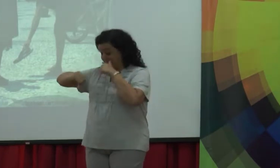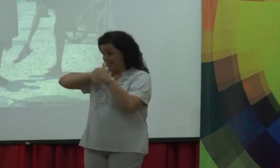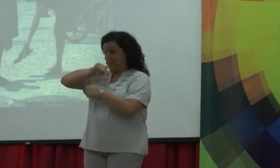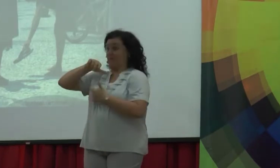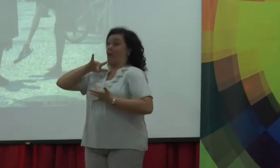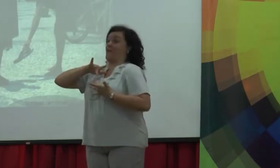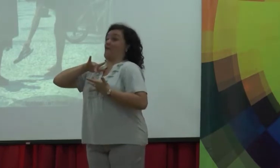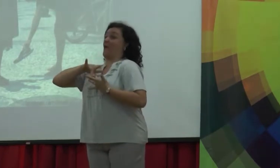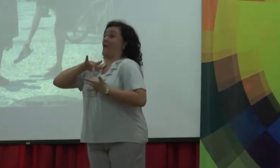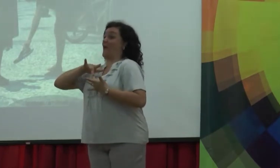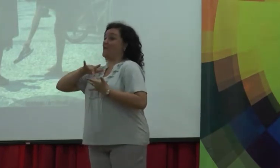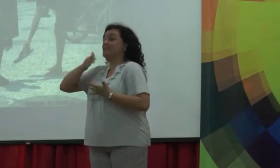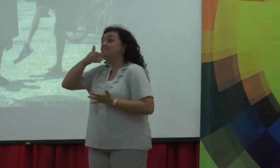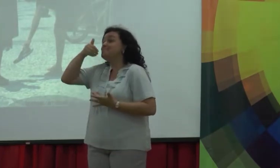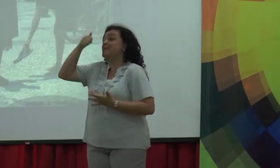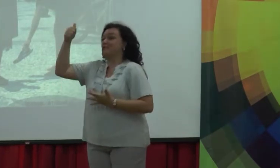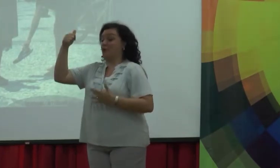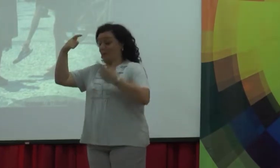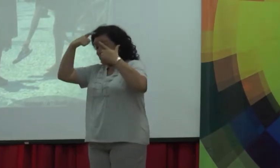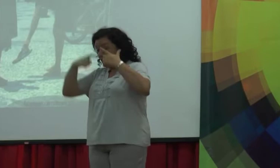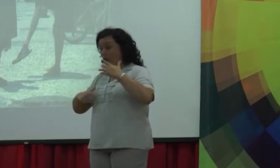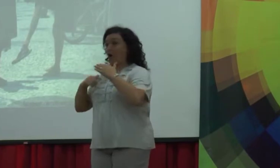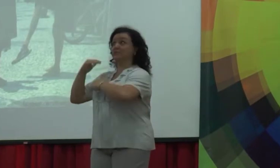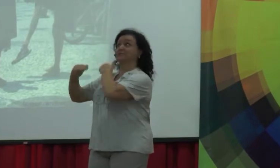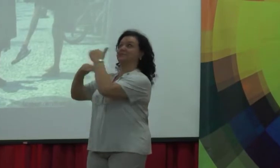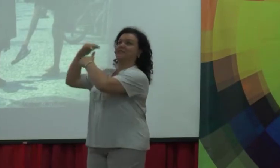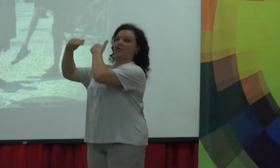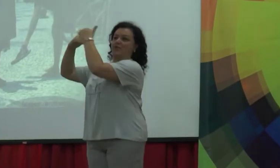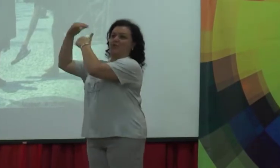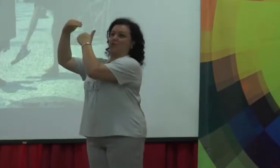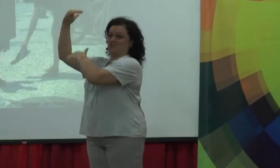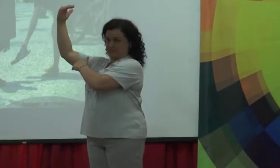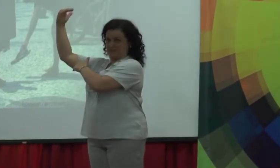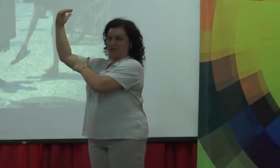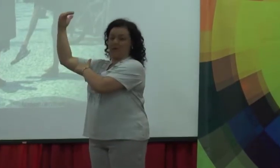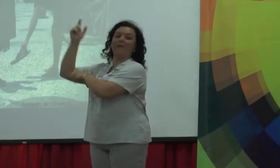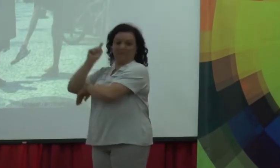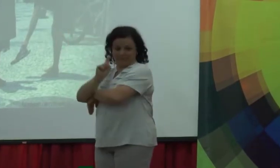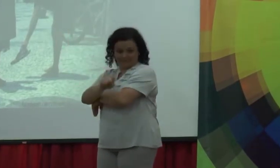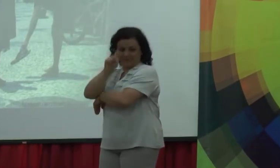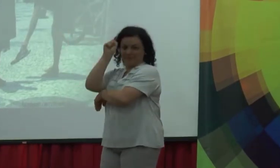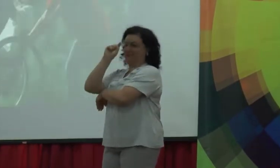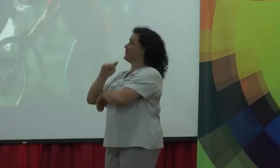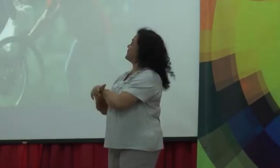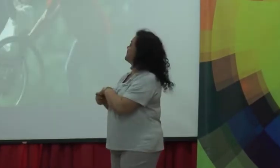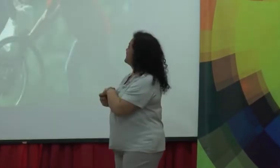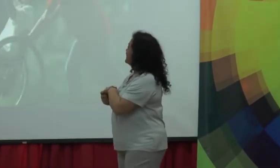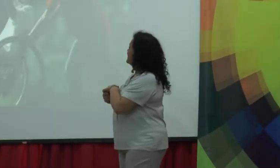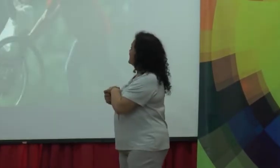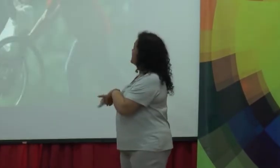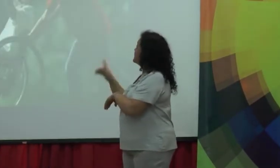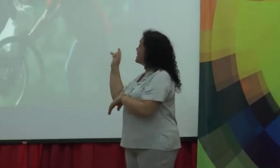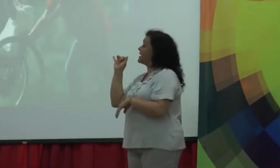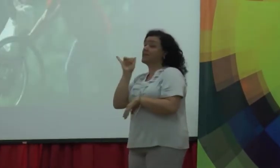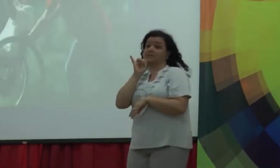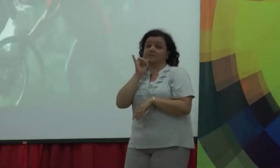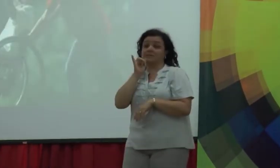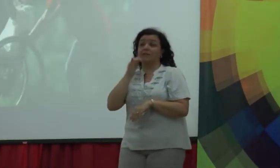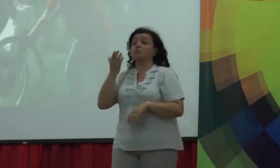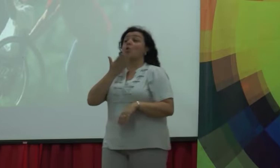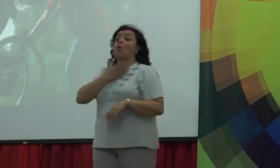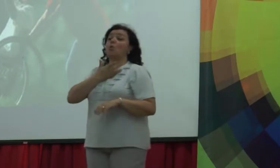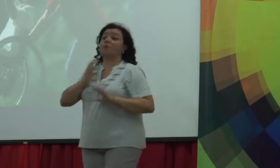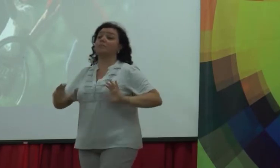prática evolutiva, de transformação, de reforma íntima para a nossa evolução espiritual.